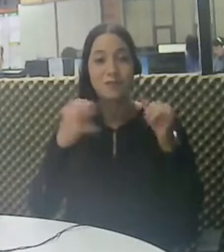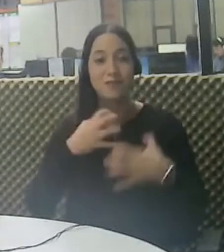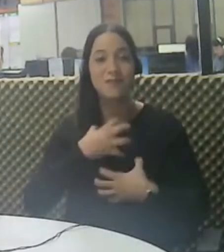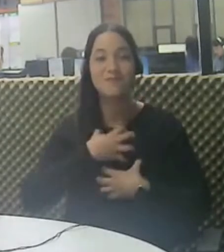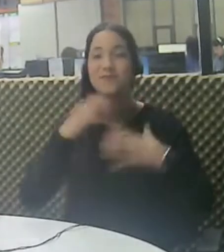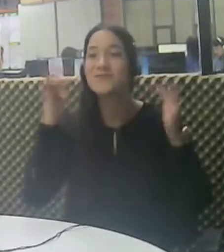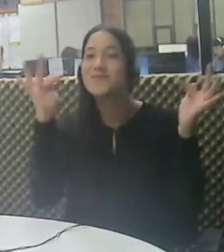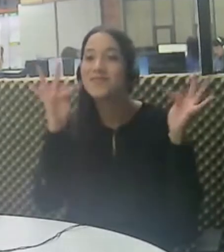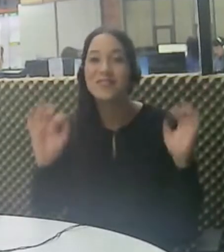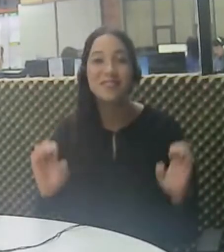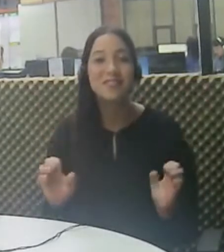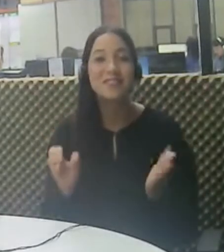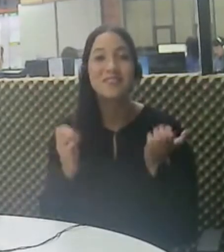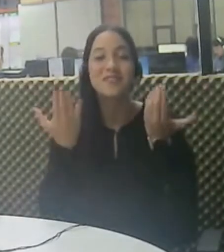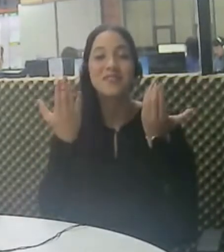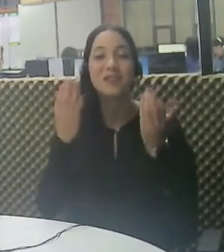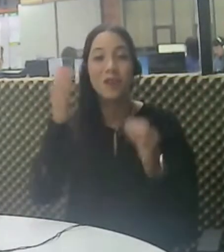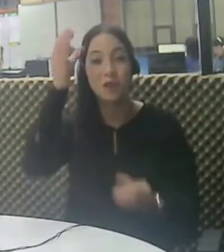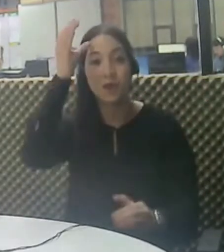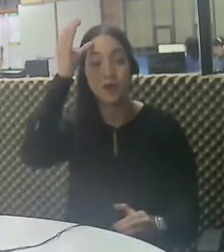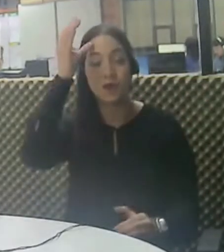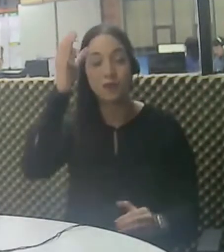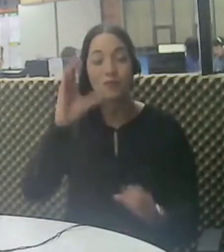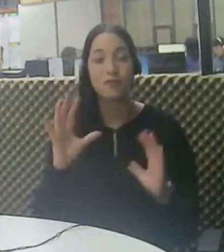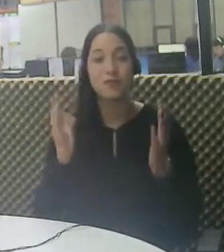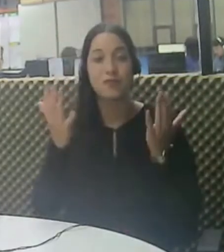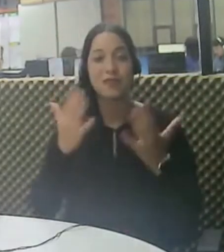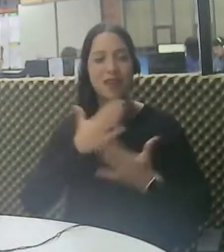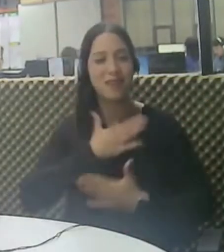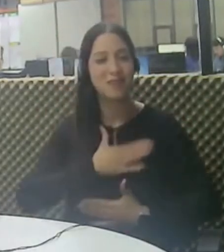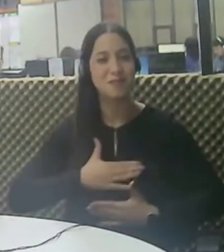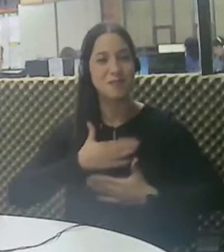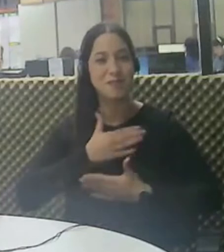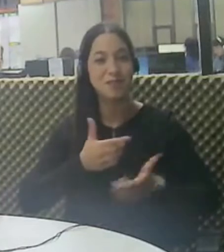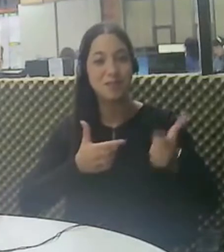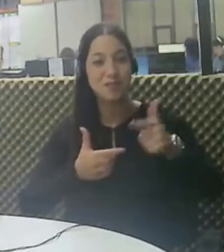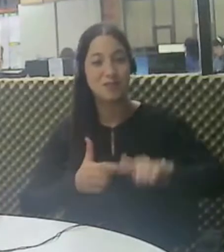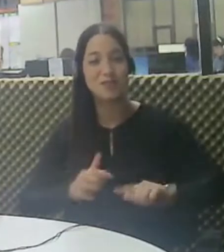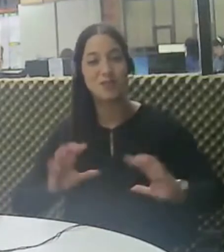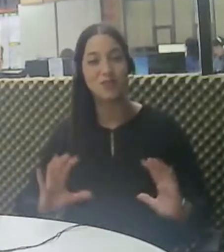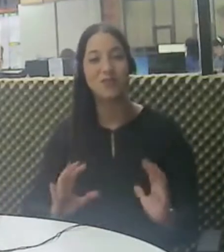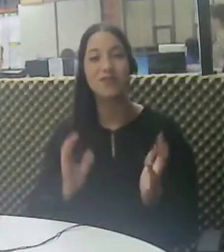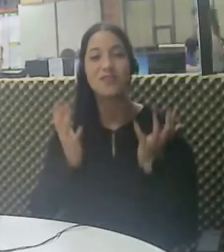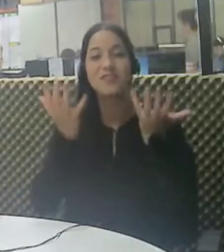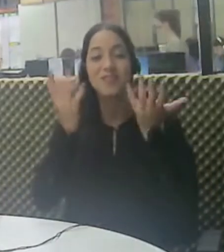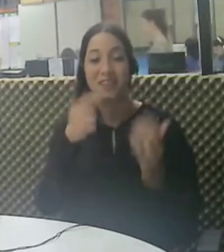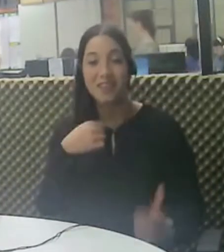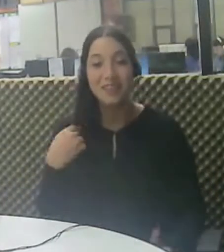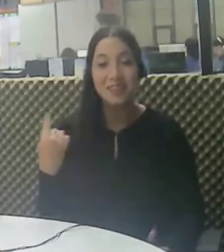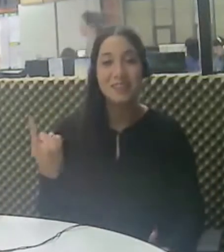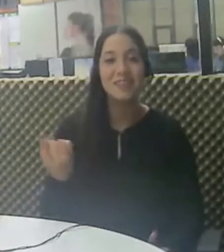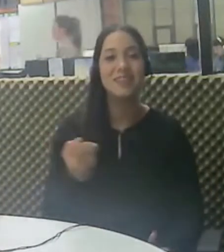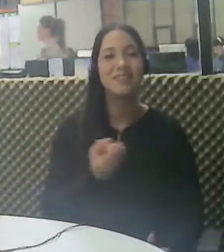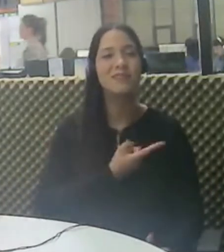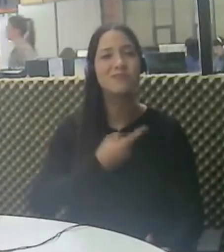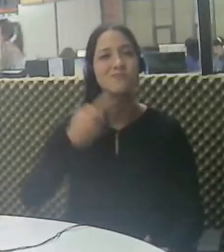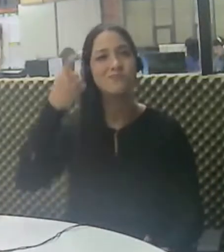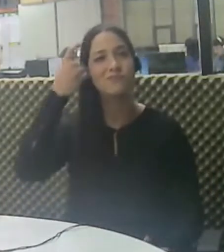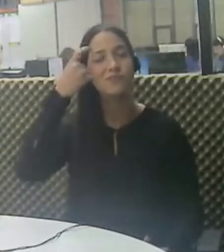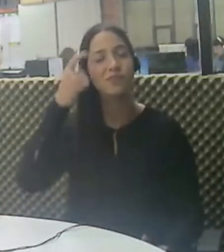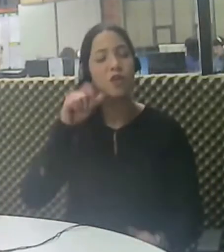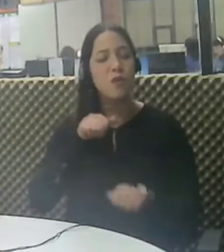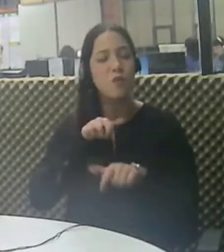das festividades para os congadeiros. Satisfação da gente voltar a realizar nossa festa, que a gente sempre ocupou as